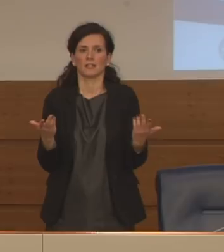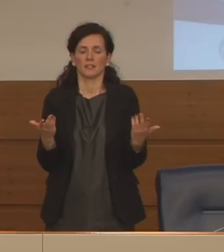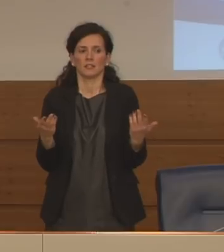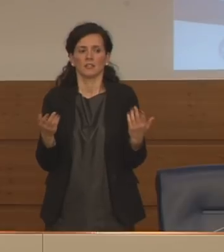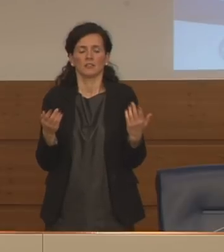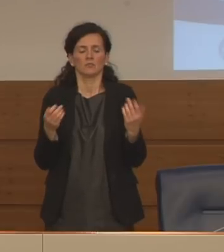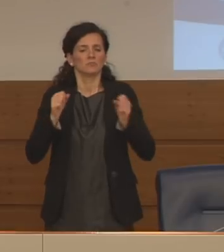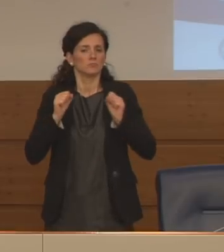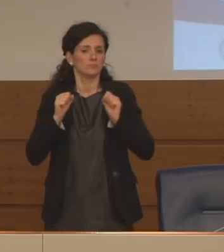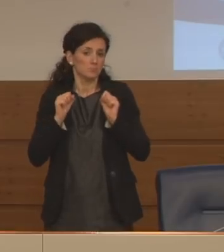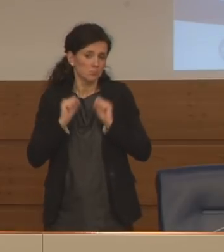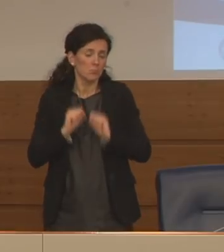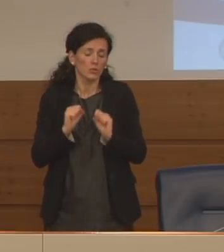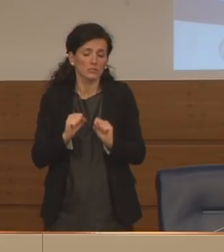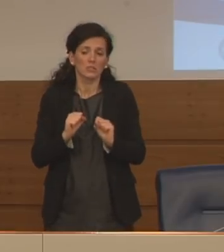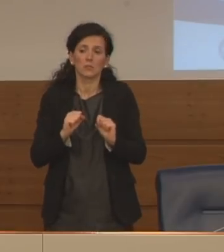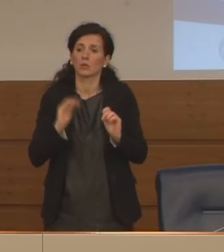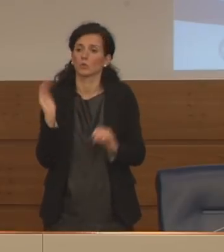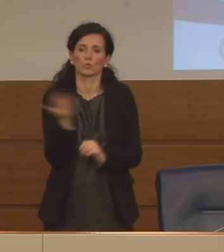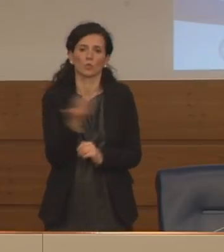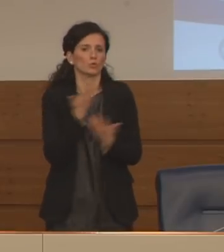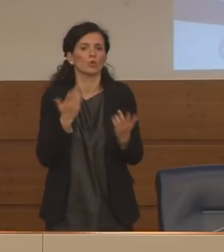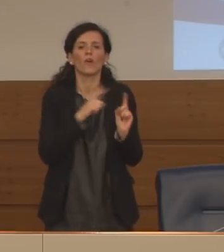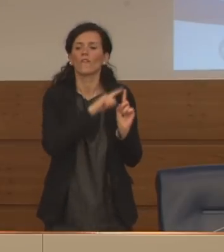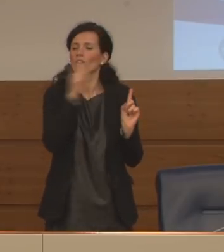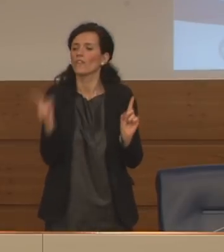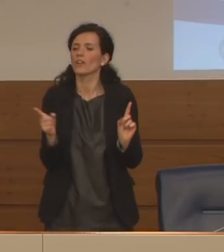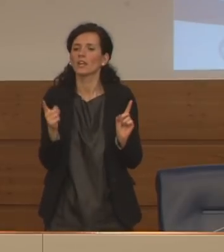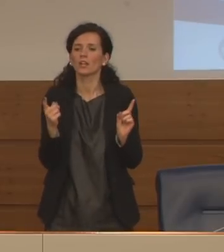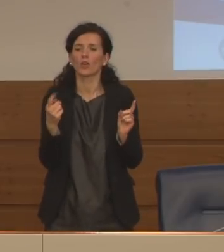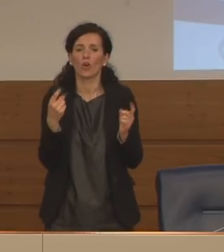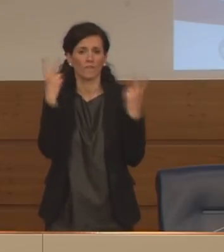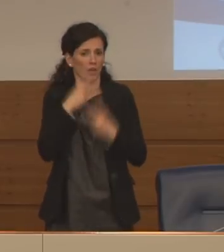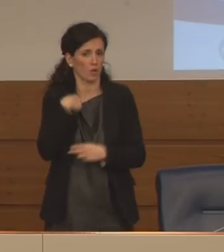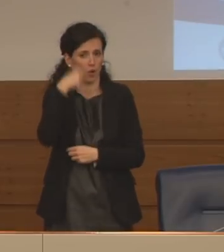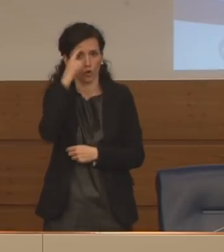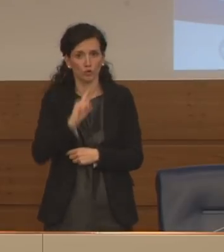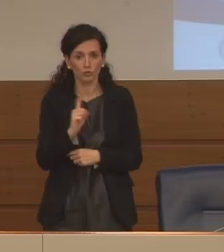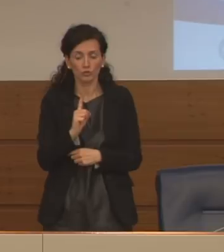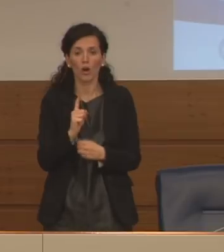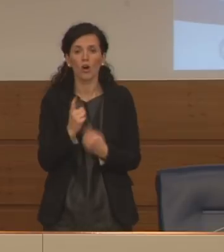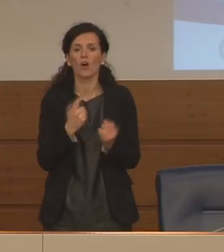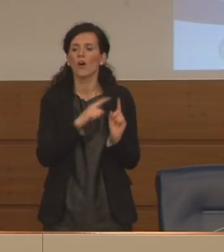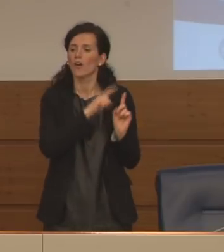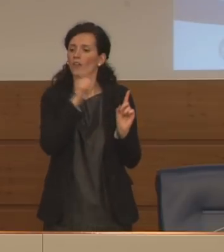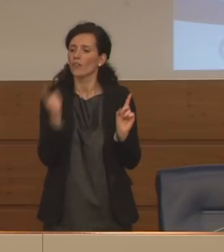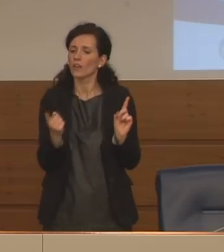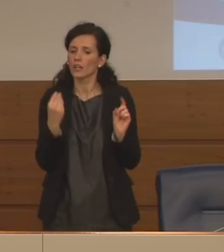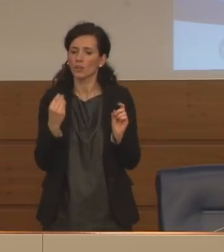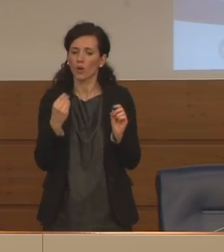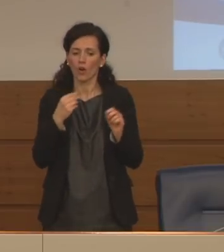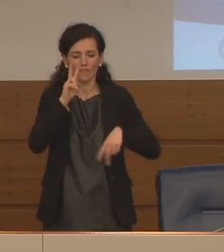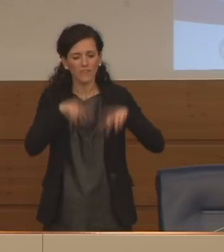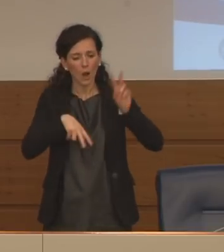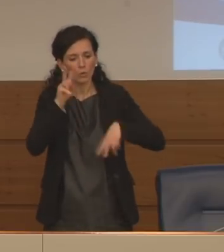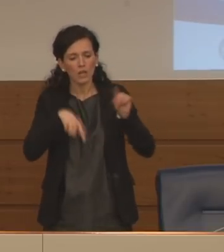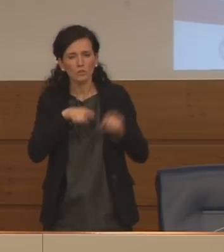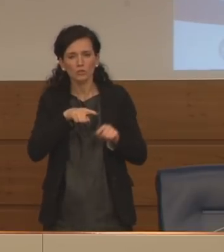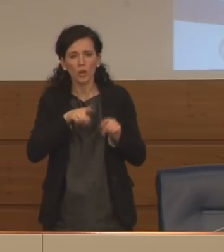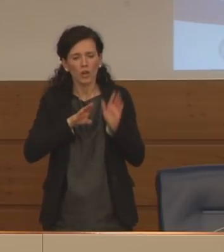non ancora non lo sappiamo fin quando non avremo esattamente credo la valutazione del picco